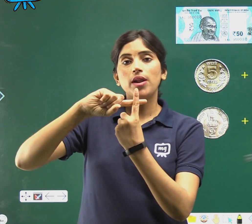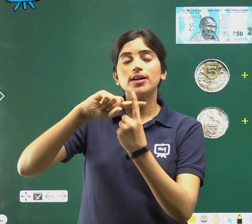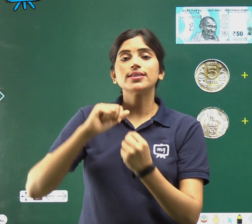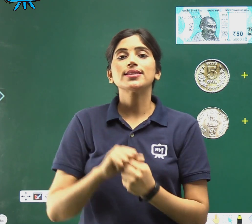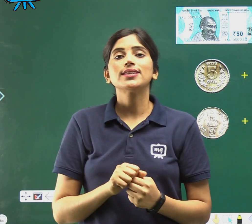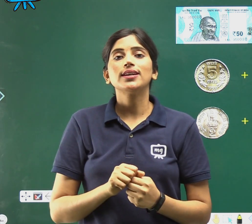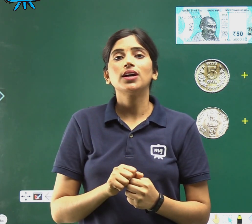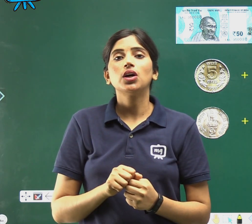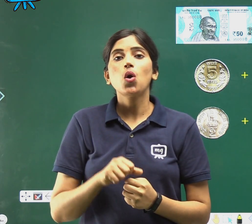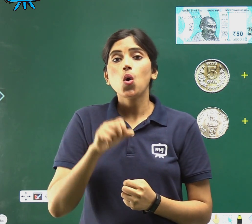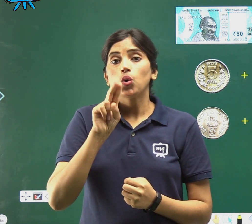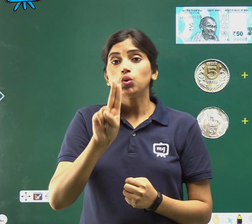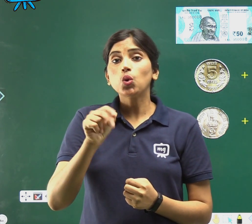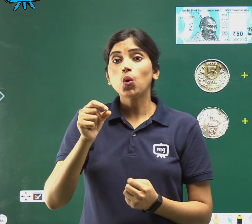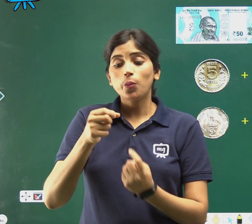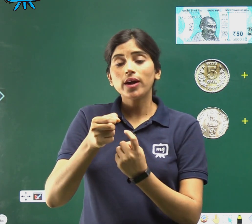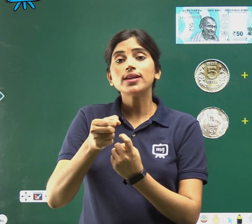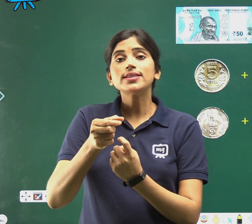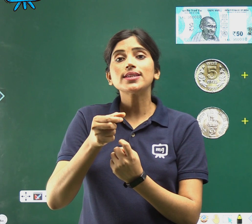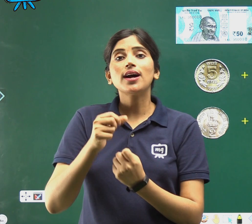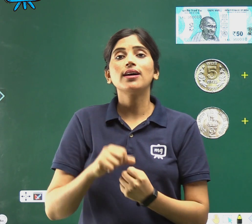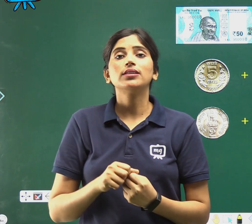प्लस 2 रुपए का सिक्का